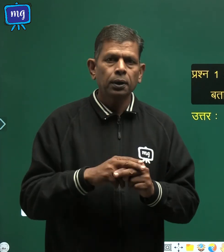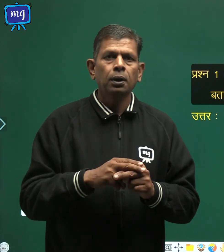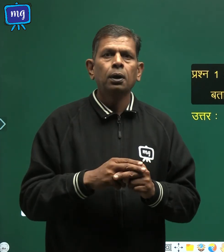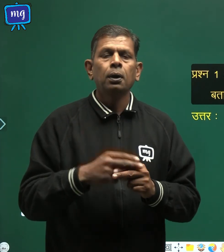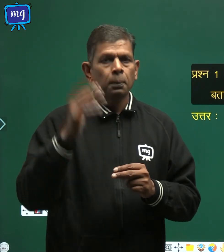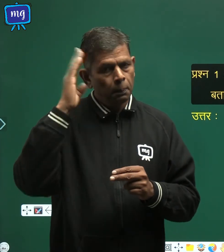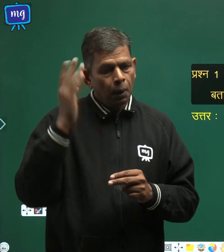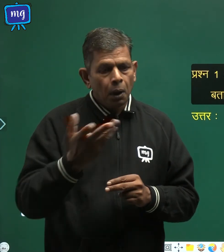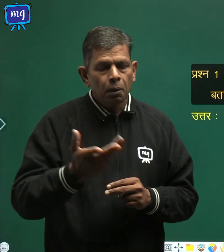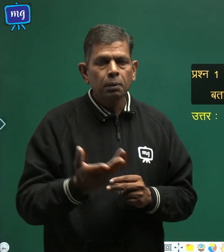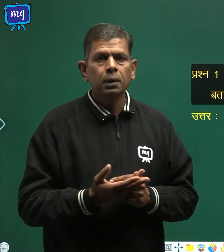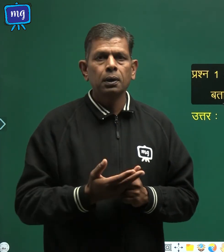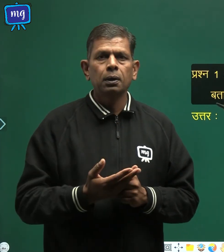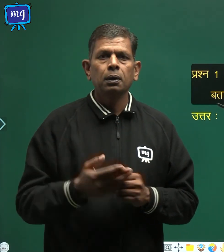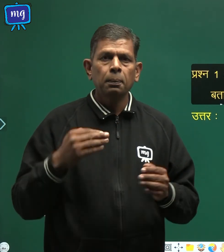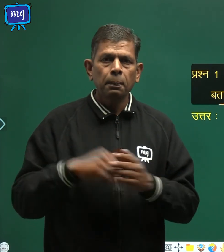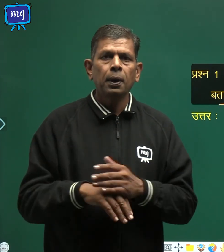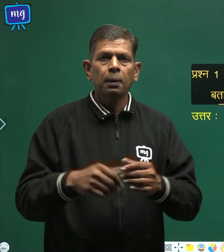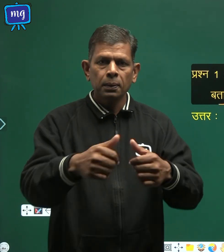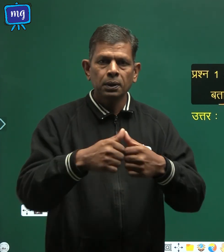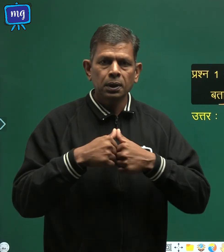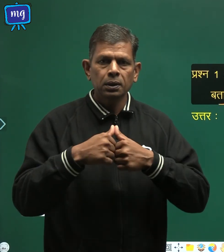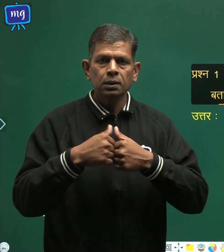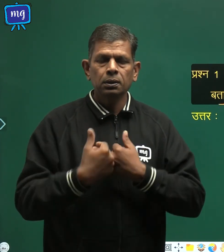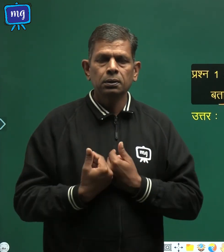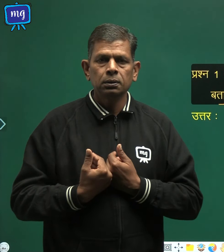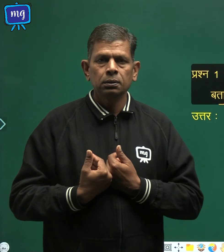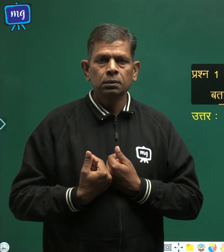बारे में बताइए।